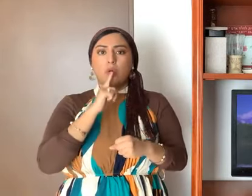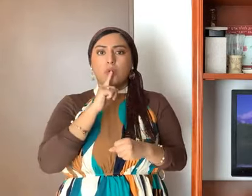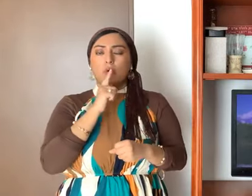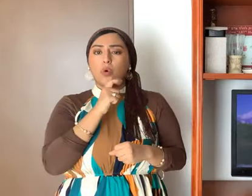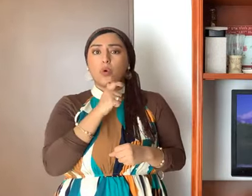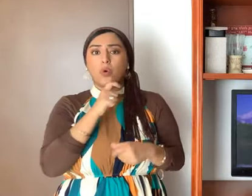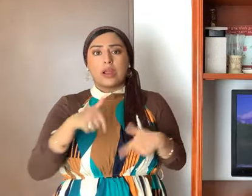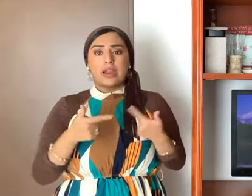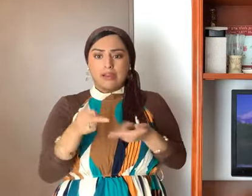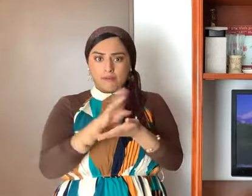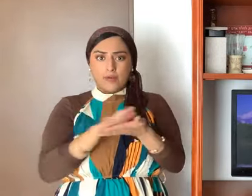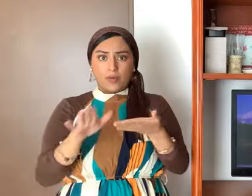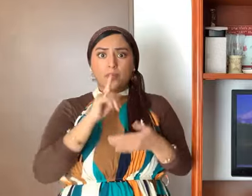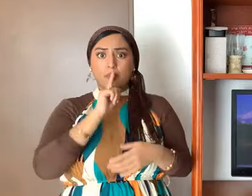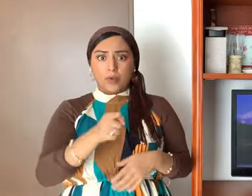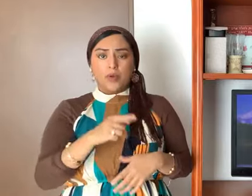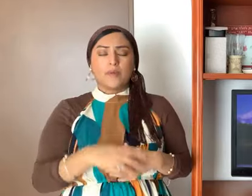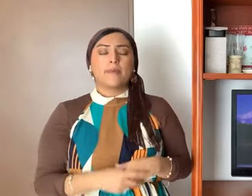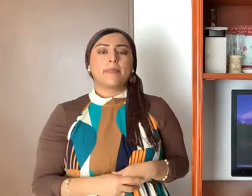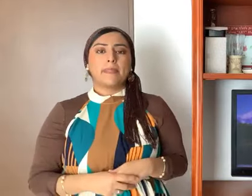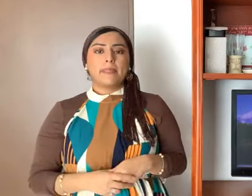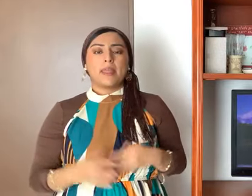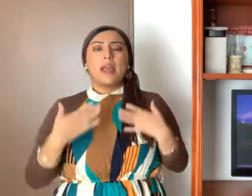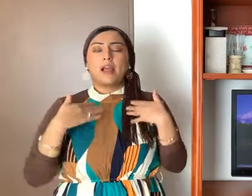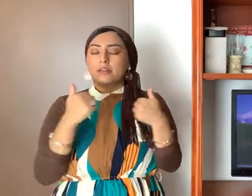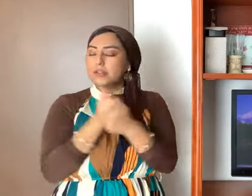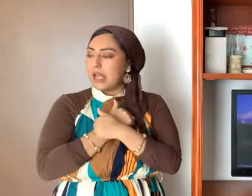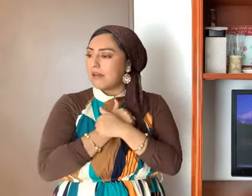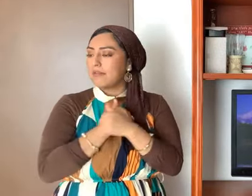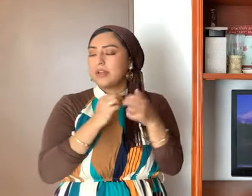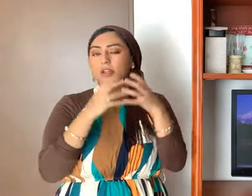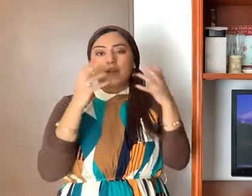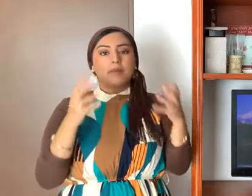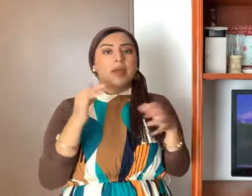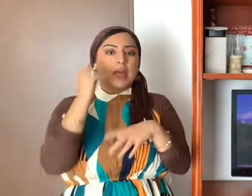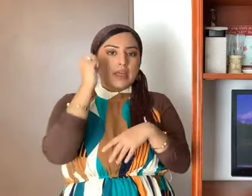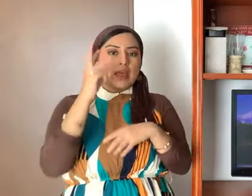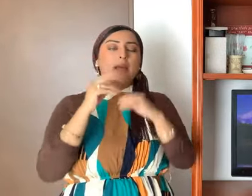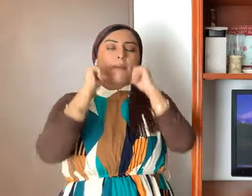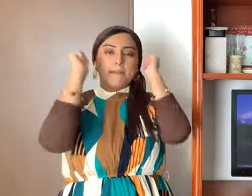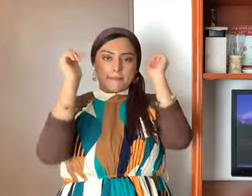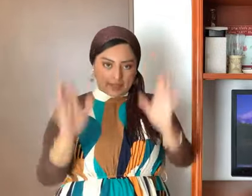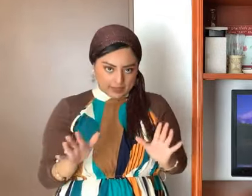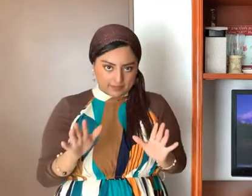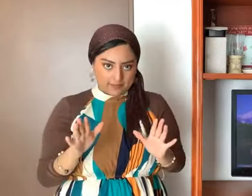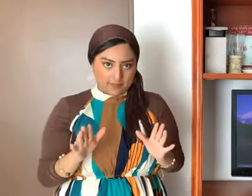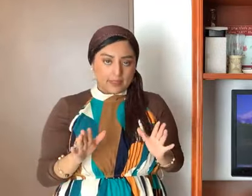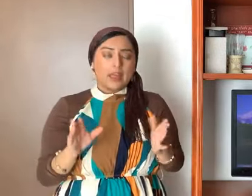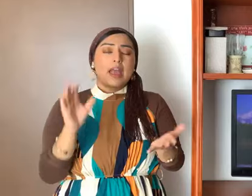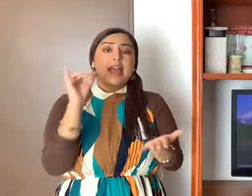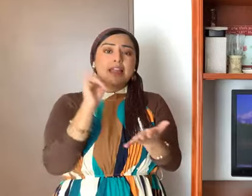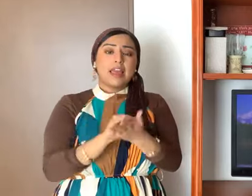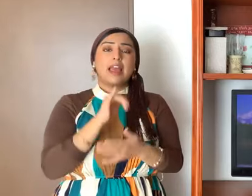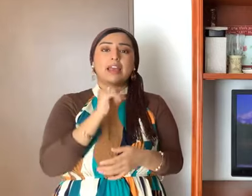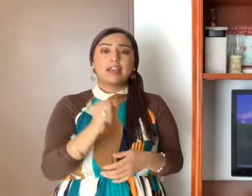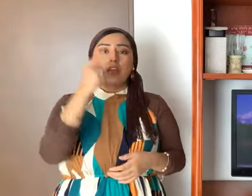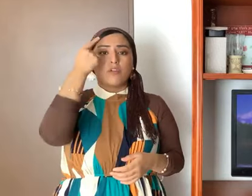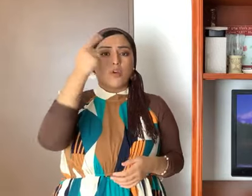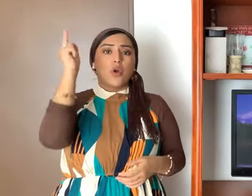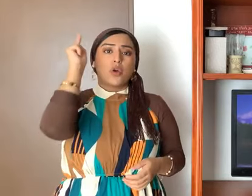Kadoshot, muchos hermanos santos, y yo los amo en Yahshua Mashiach y les bendigo. Esto es para